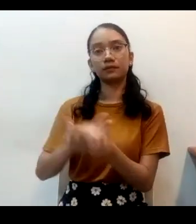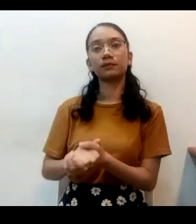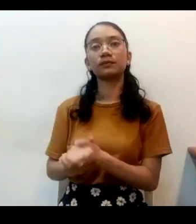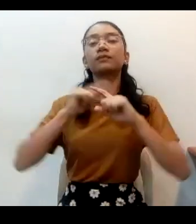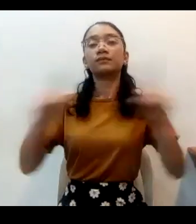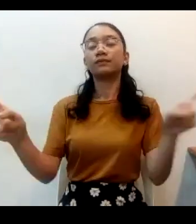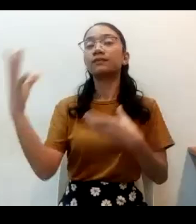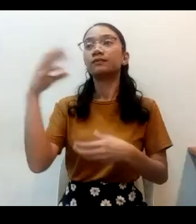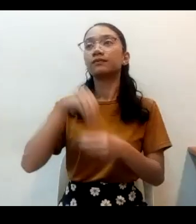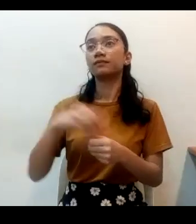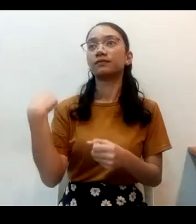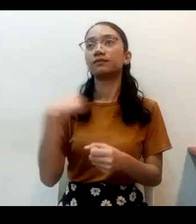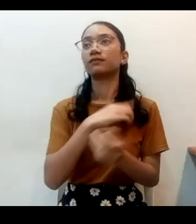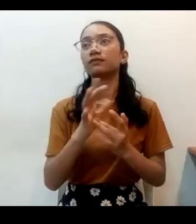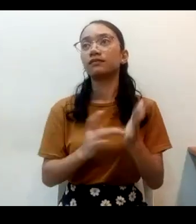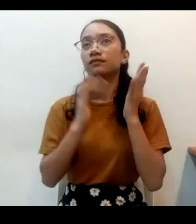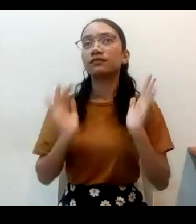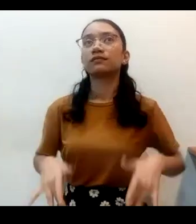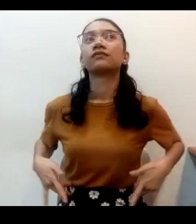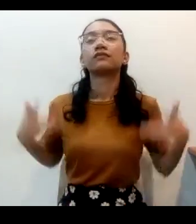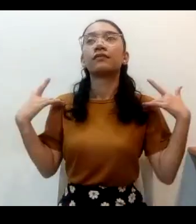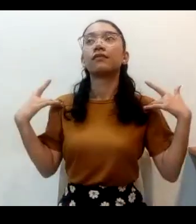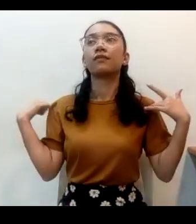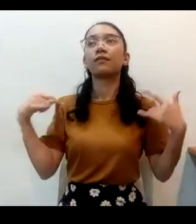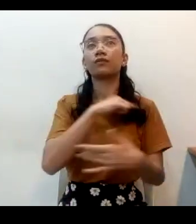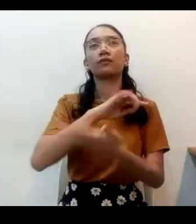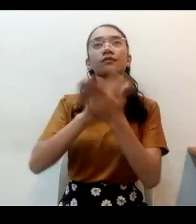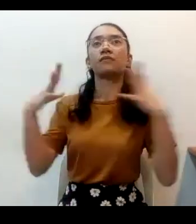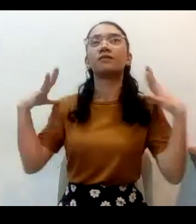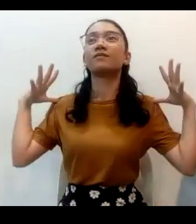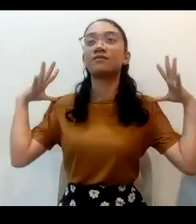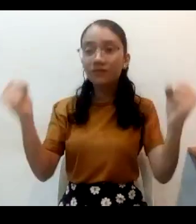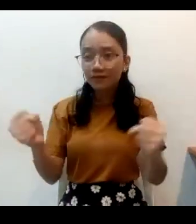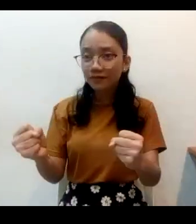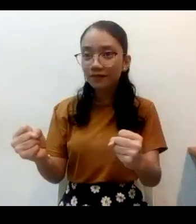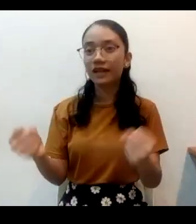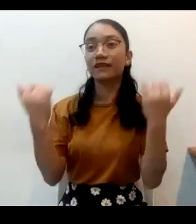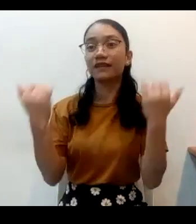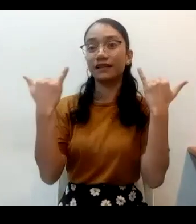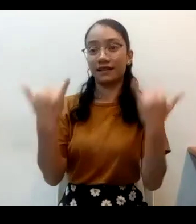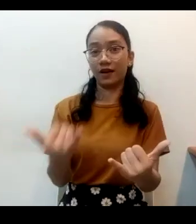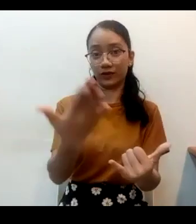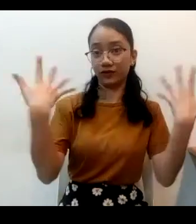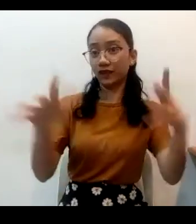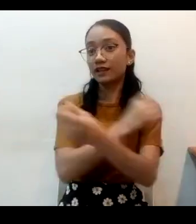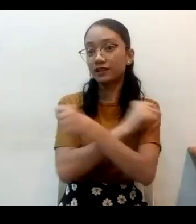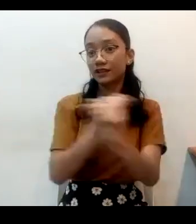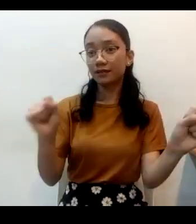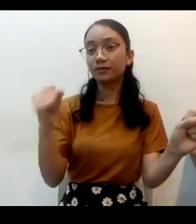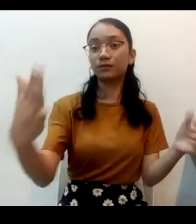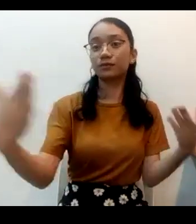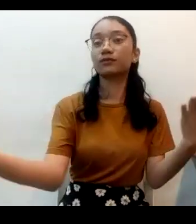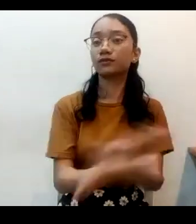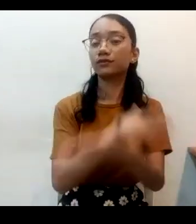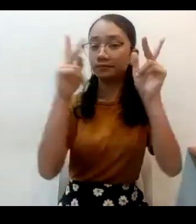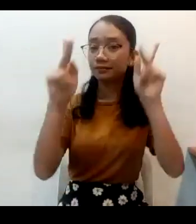stronger, and as a new man, we will go to heaven. Ngunit sa ating buhay Kristiyano, yung ating banal na espiritu ay lumalakas, kaya